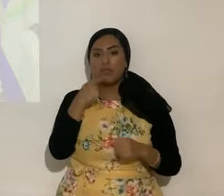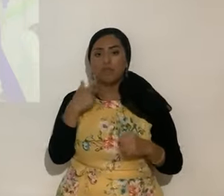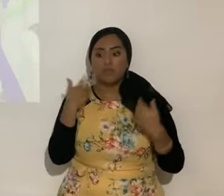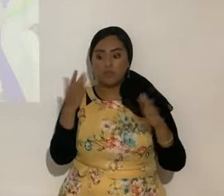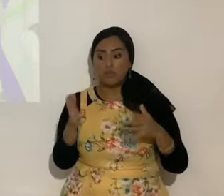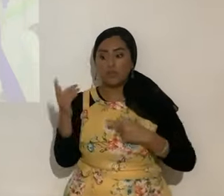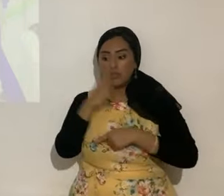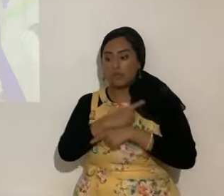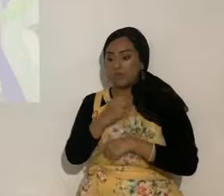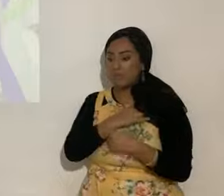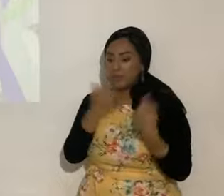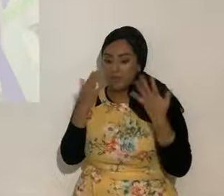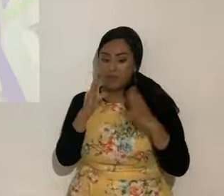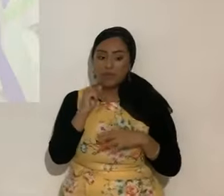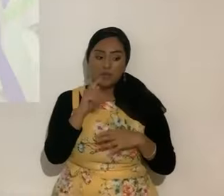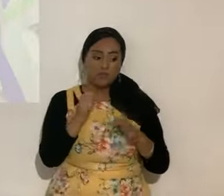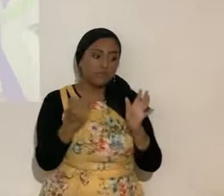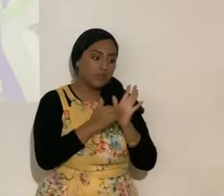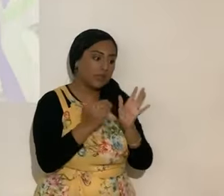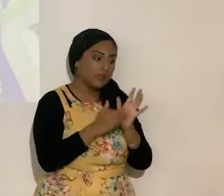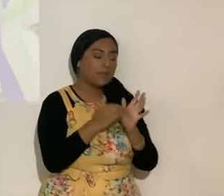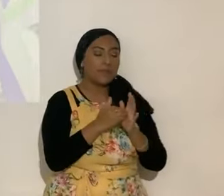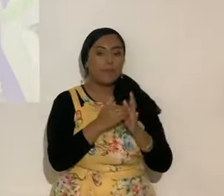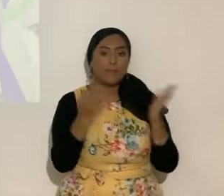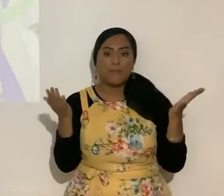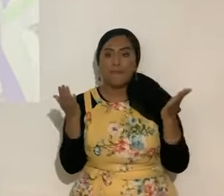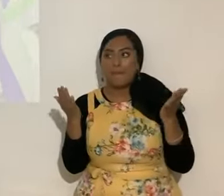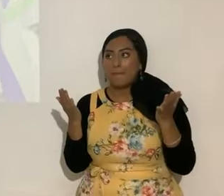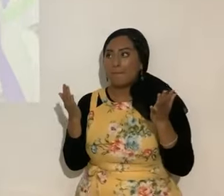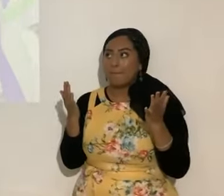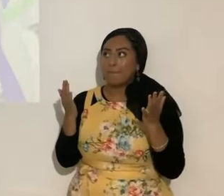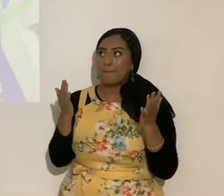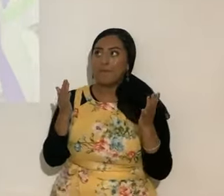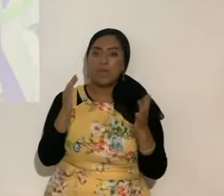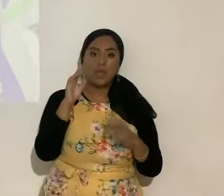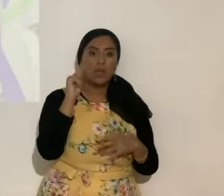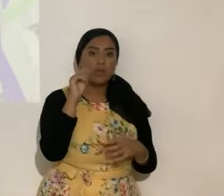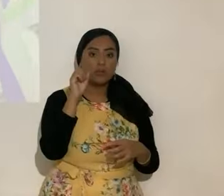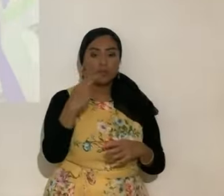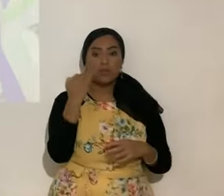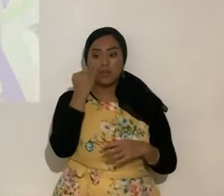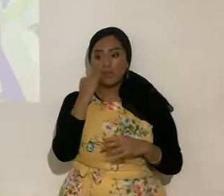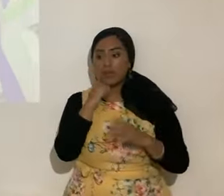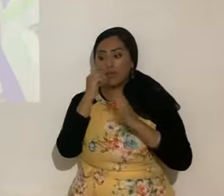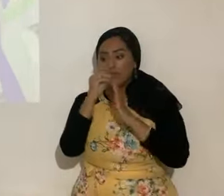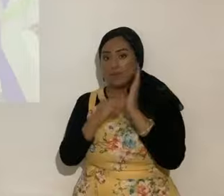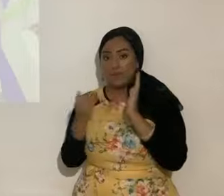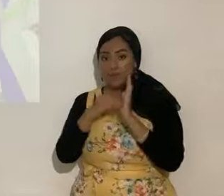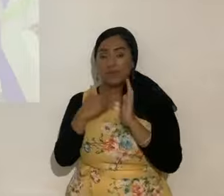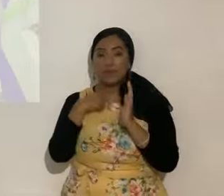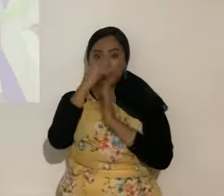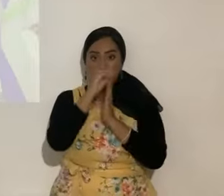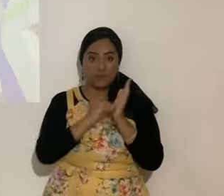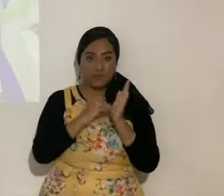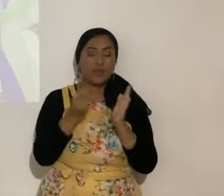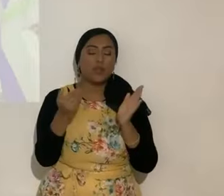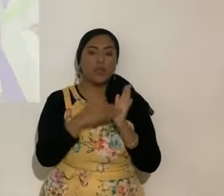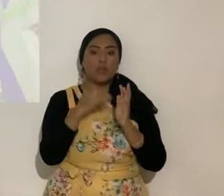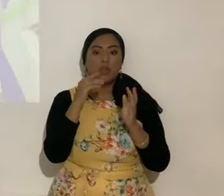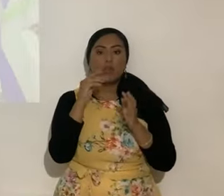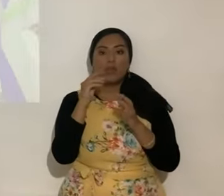Yom Kippur y Sukkot y otra vez, es que hermanos, la Torah, si no se repite, por eso repetimos los ciclos de la